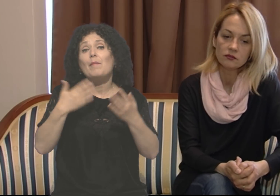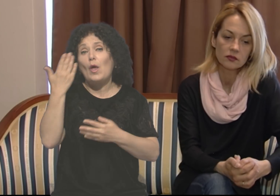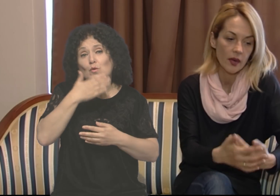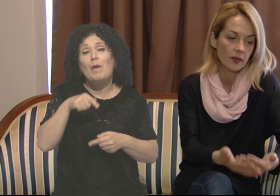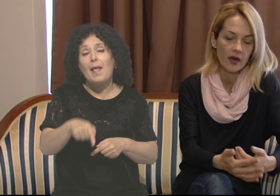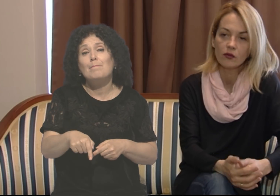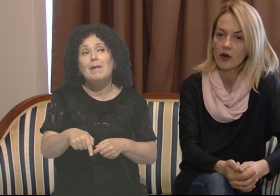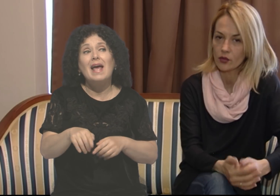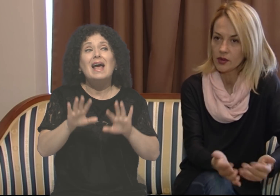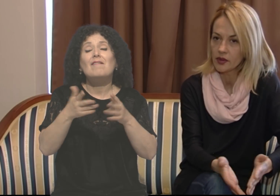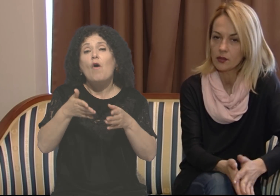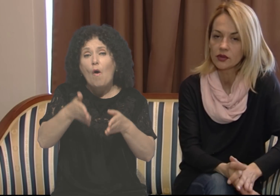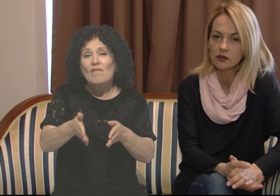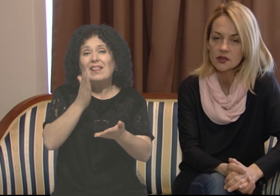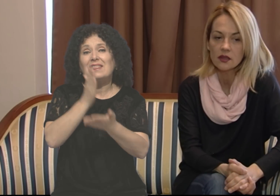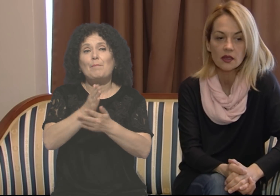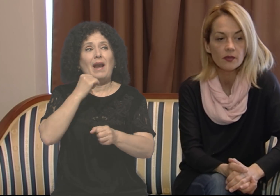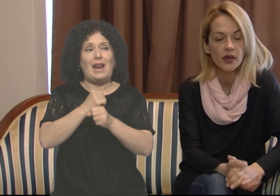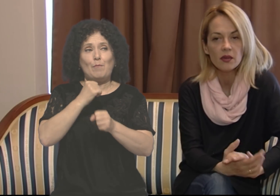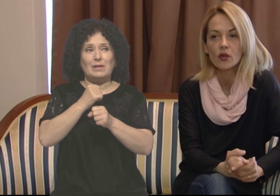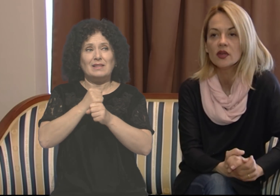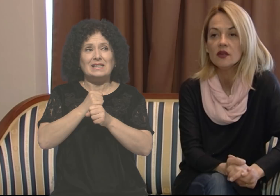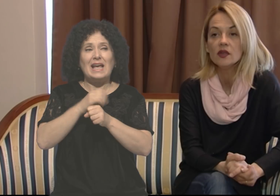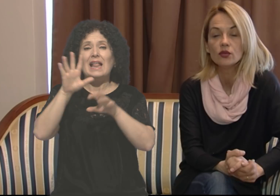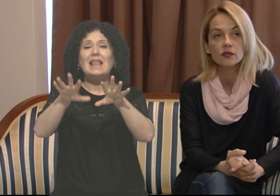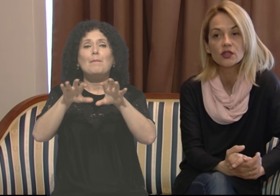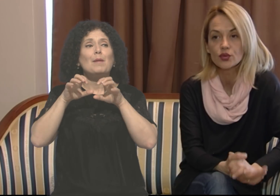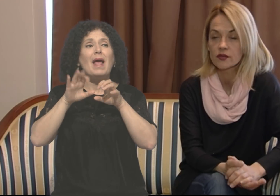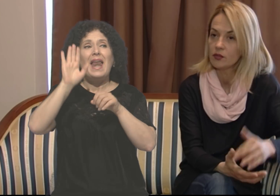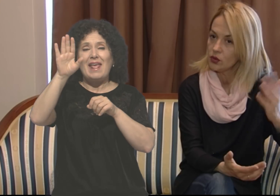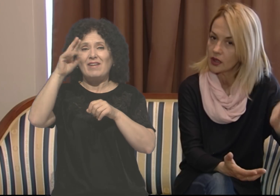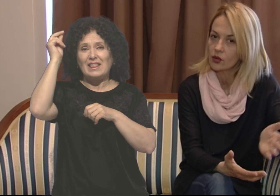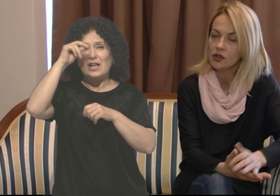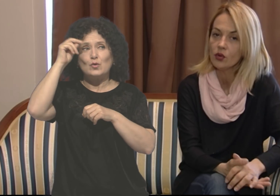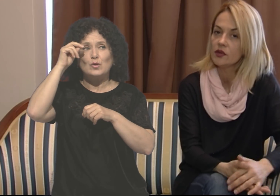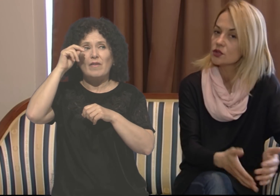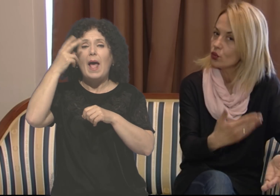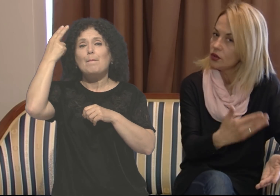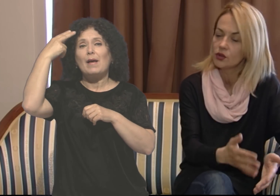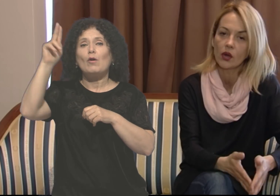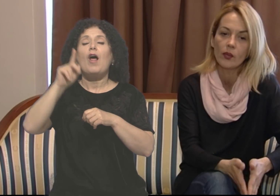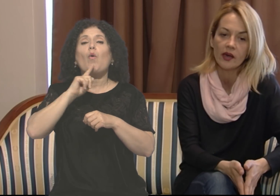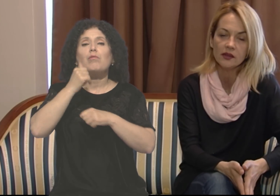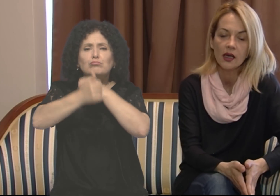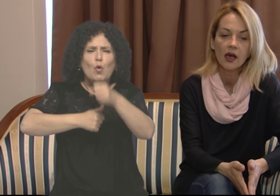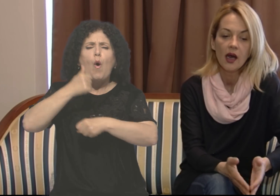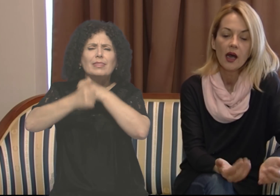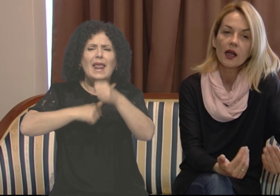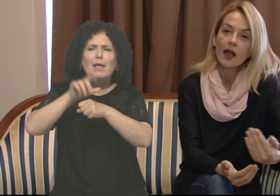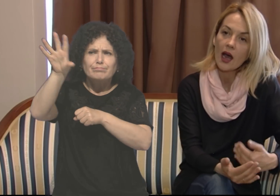успееме, барам во ваков тип на работилници, да ги примиме уни нивни искуства меѓународни, кои веќе со години тоа го